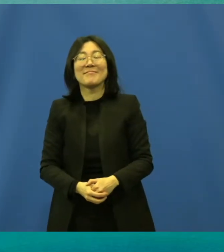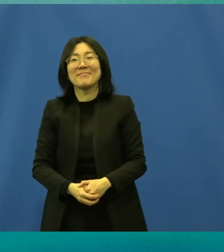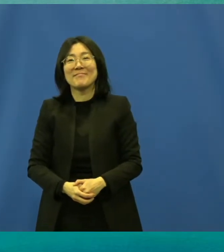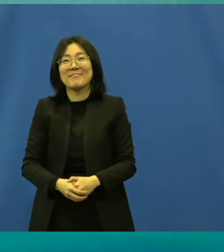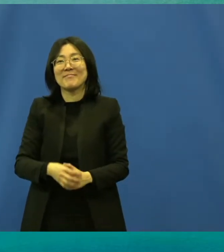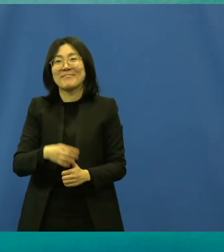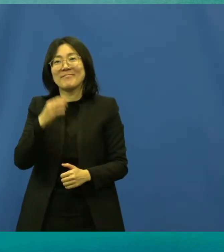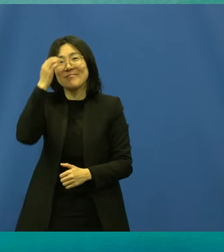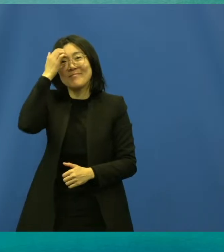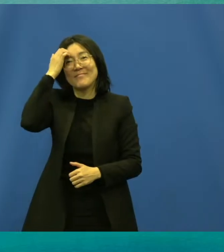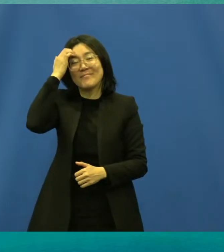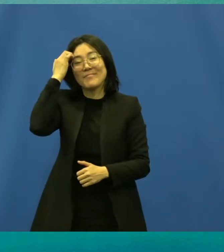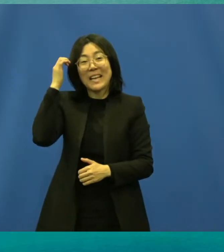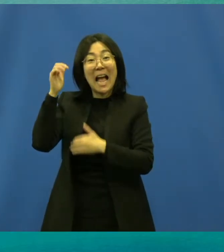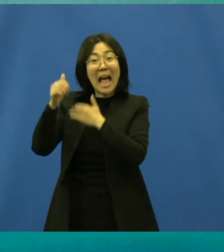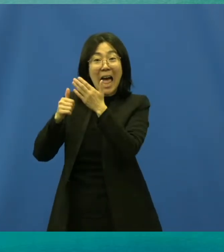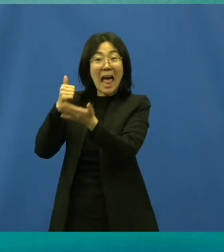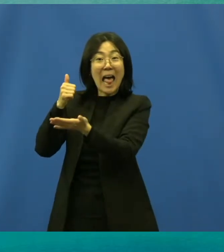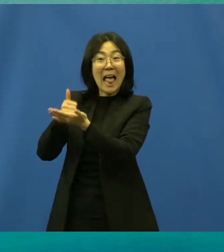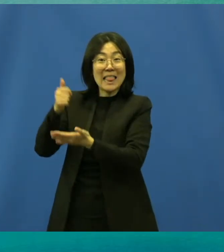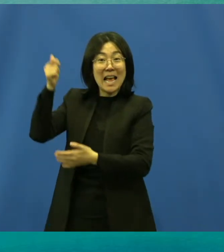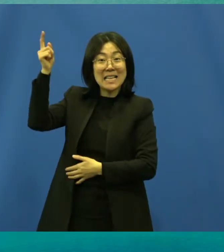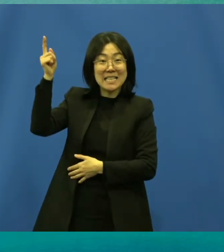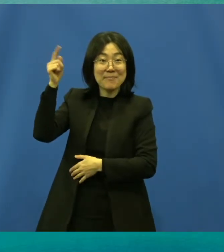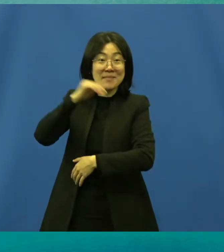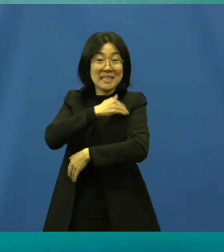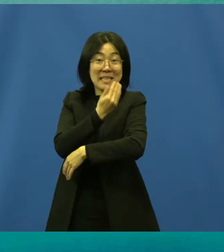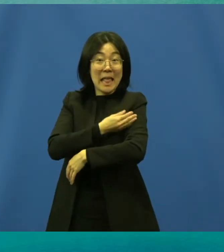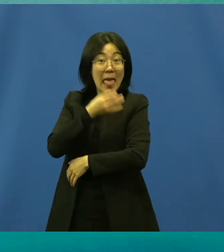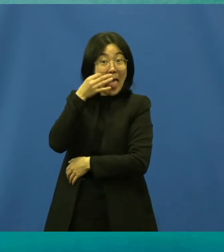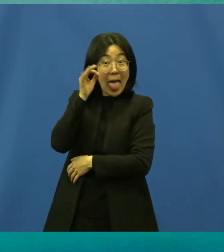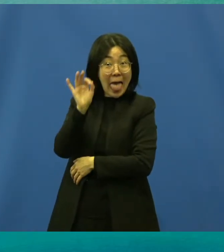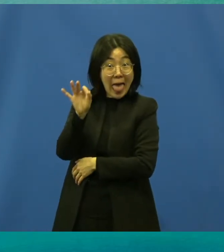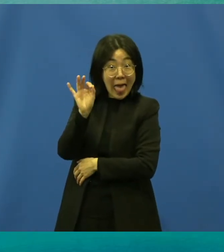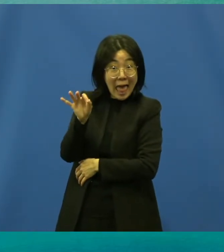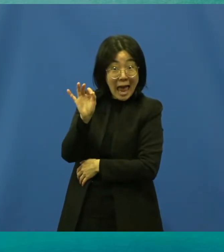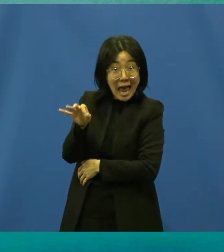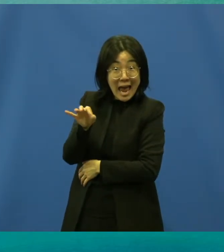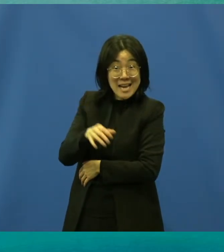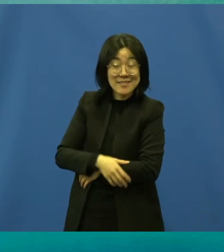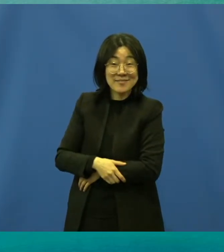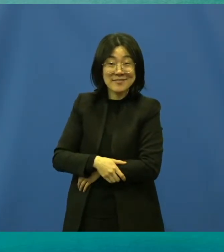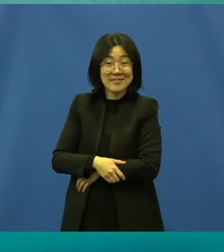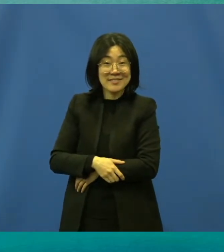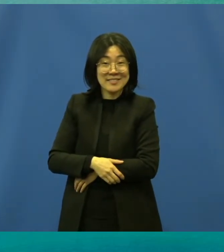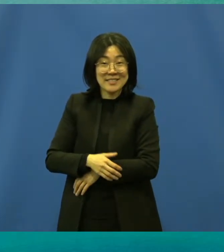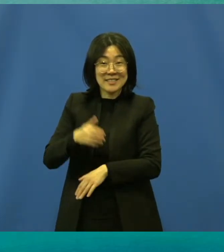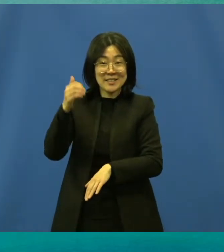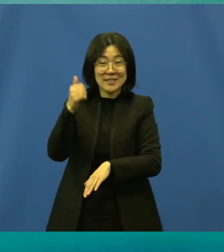하나님을 만만하게 생각한 대가는 큽니다.